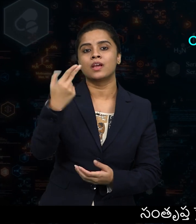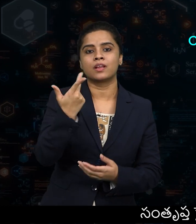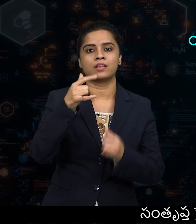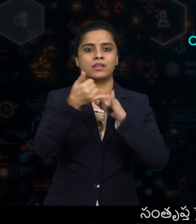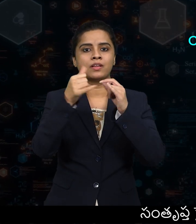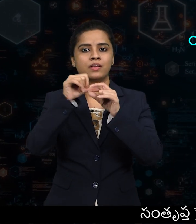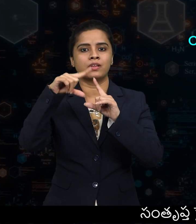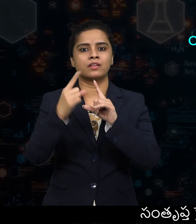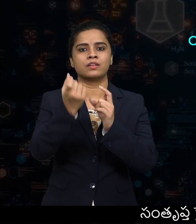హైడ్రోకార్బన్లు అంటారు.